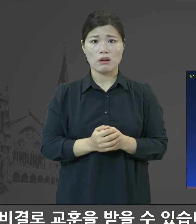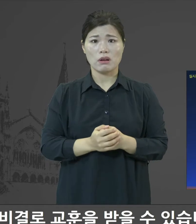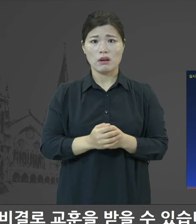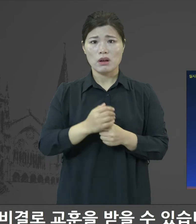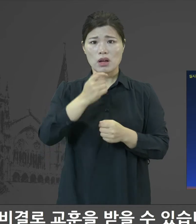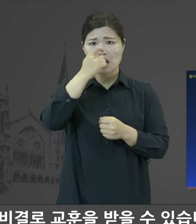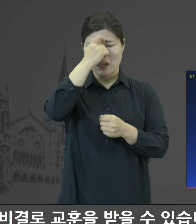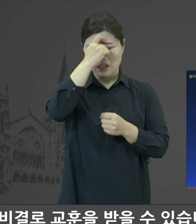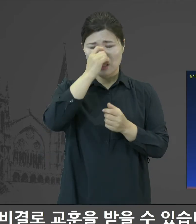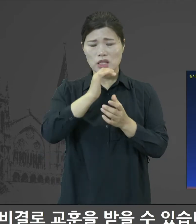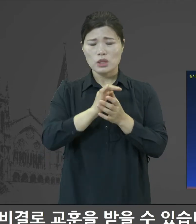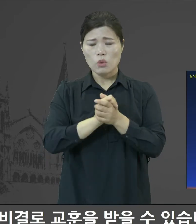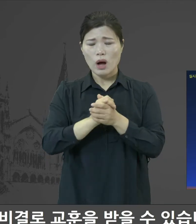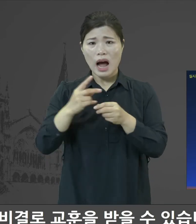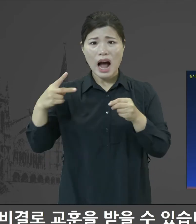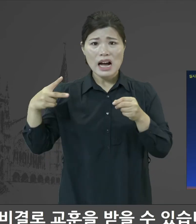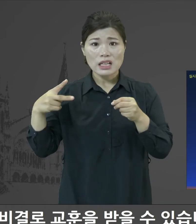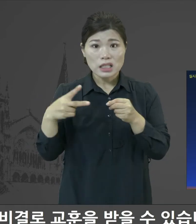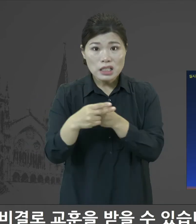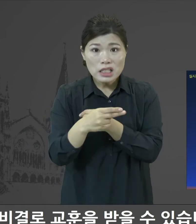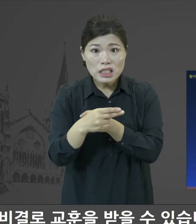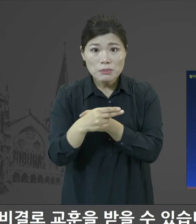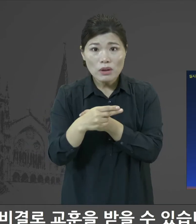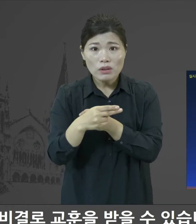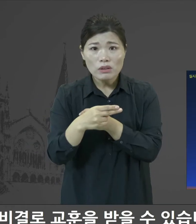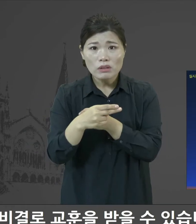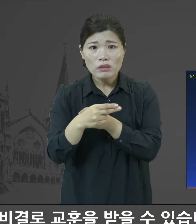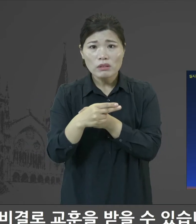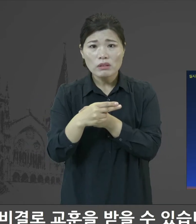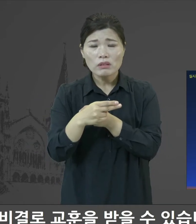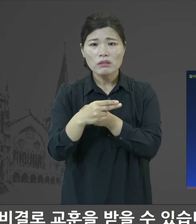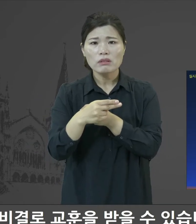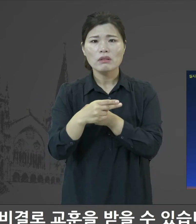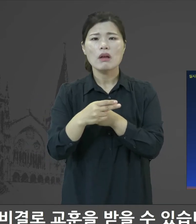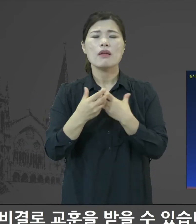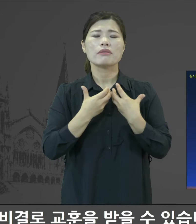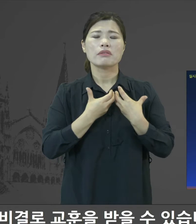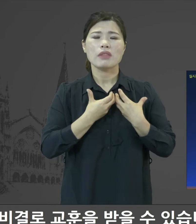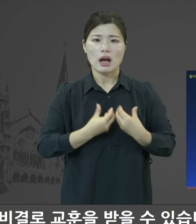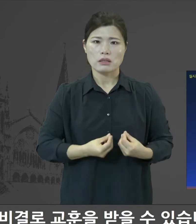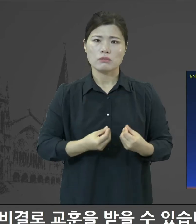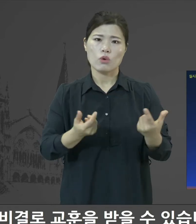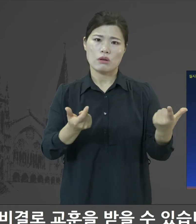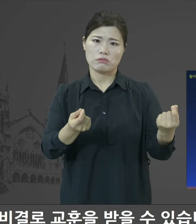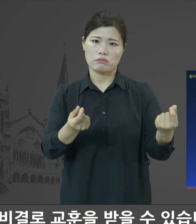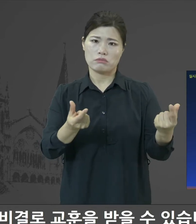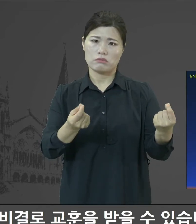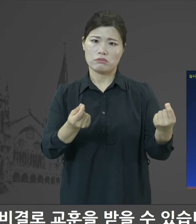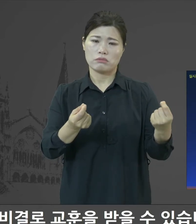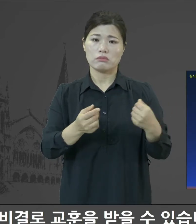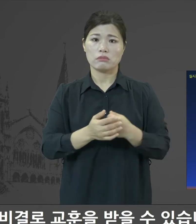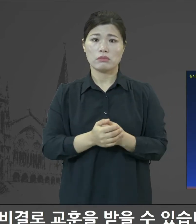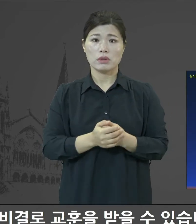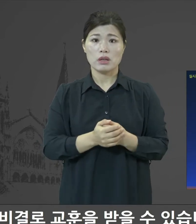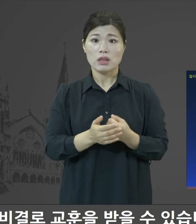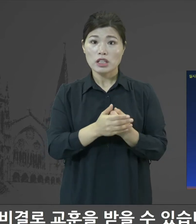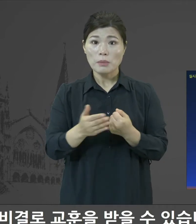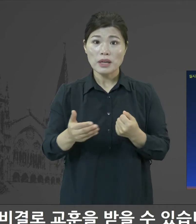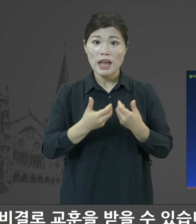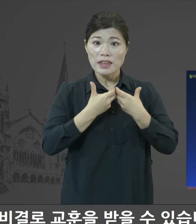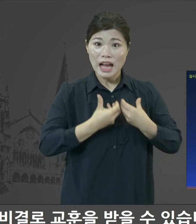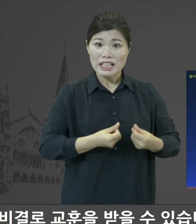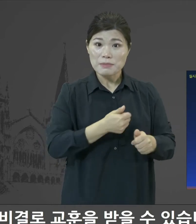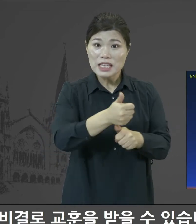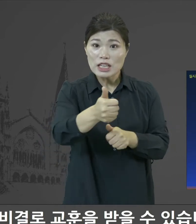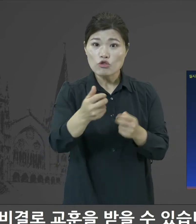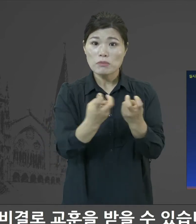낙심한 상태라고 봐도 무방할 정도로 둘은 상관관계에 있습니다. 그럼 바꾸면요, 낙심을 이길 수 있는 길은